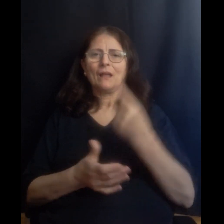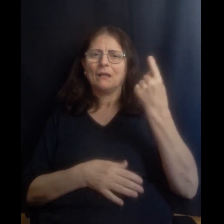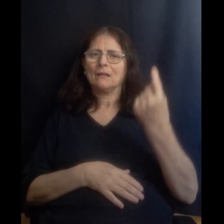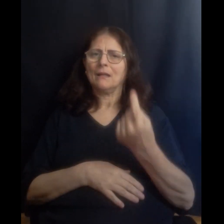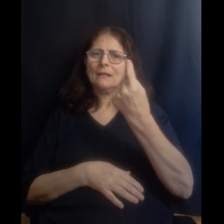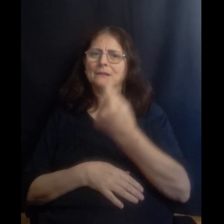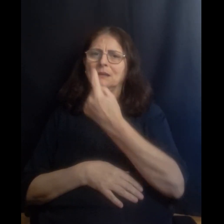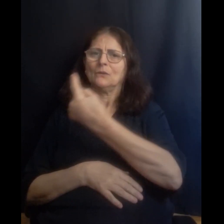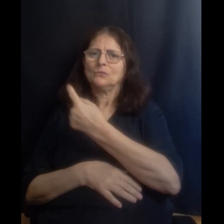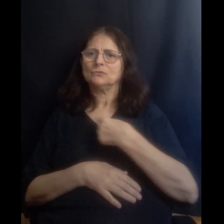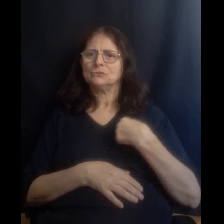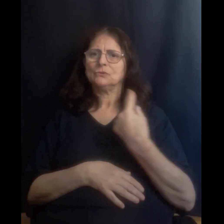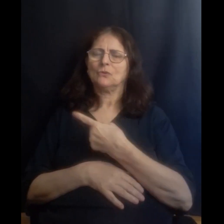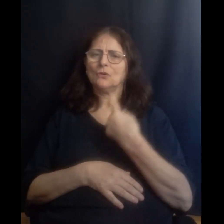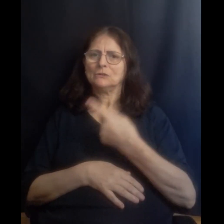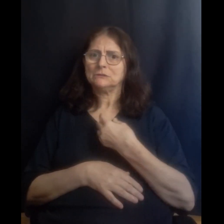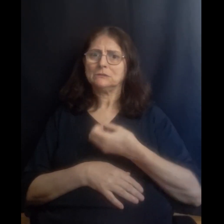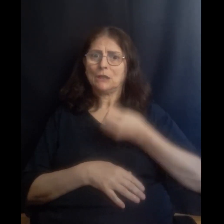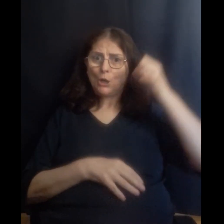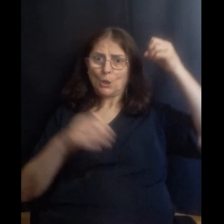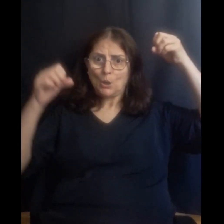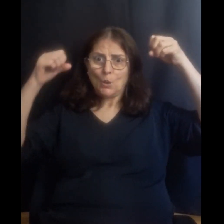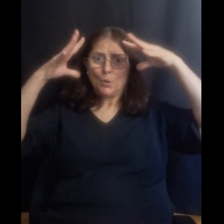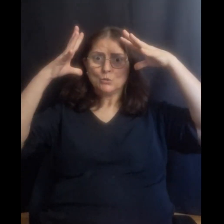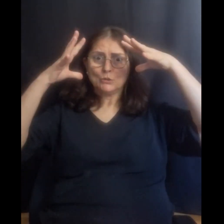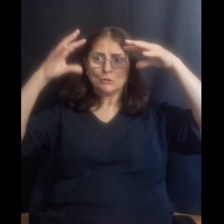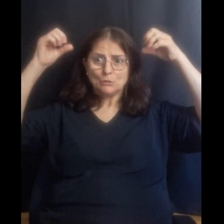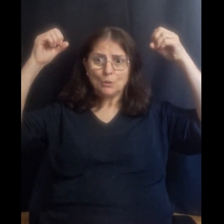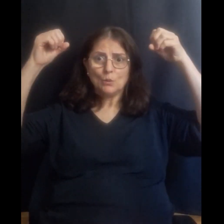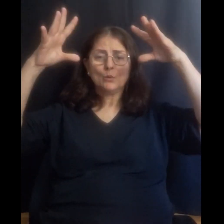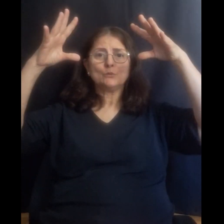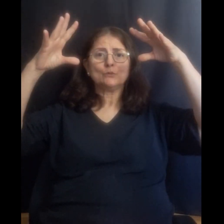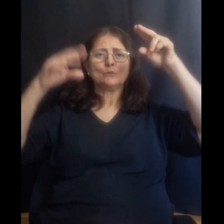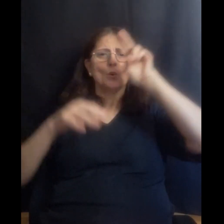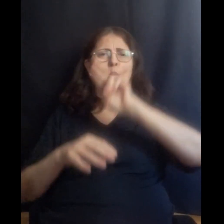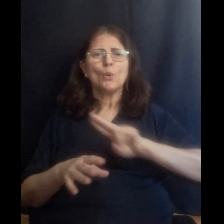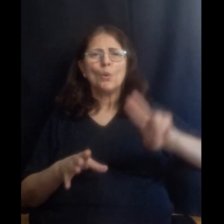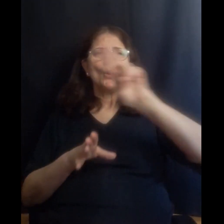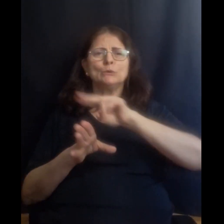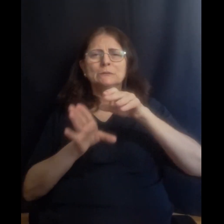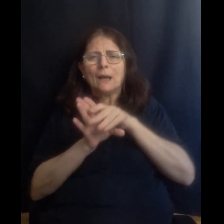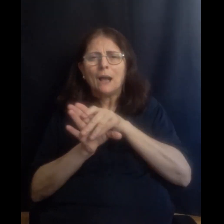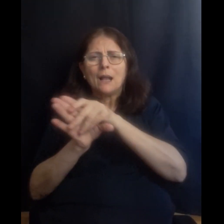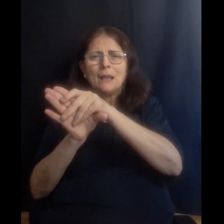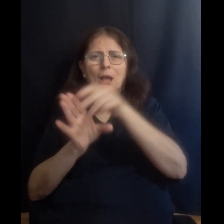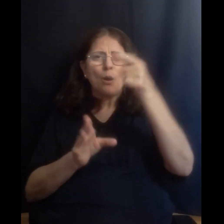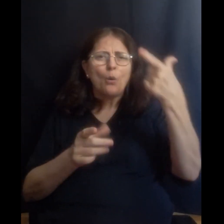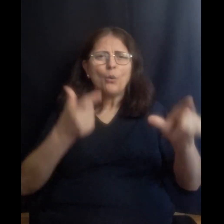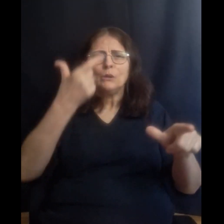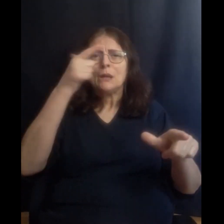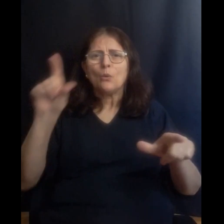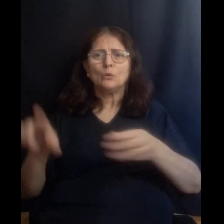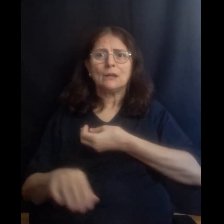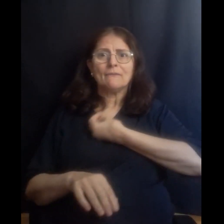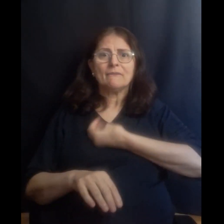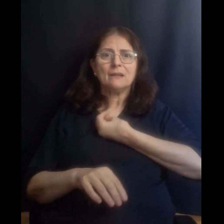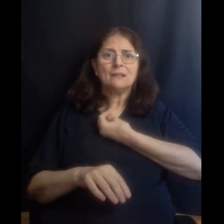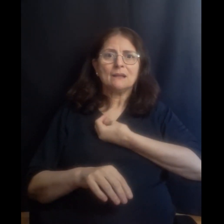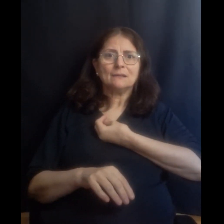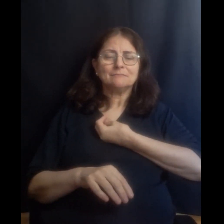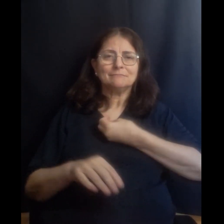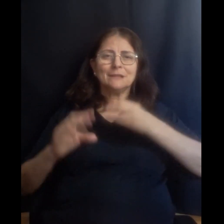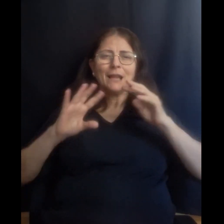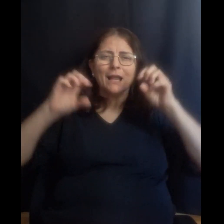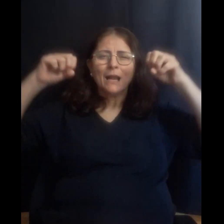Cabe a cada um de nós acender essa luz divina e usá-la como guia em nossas vidas,